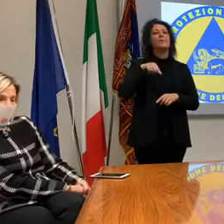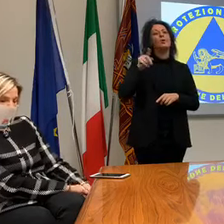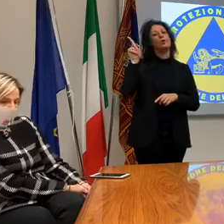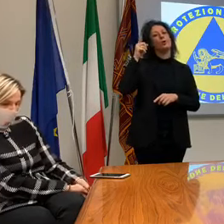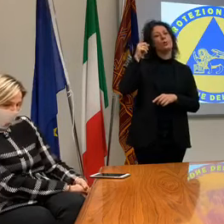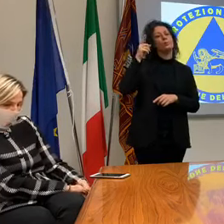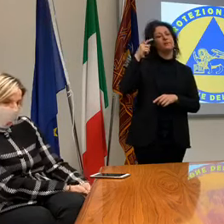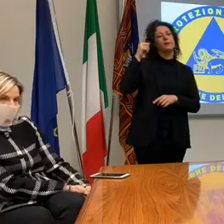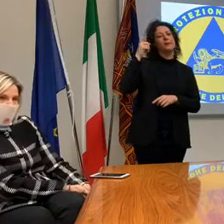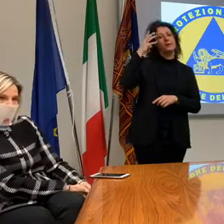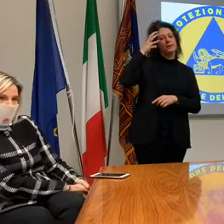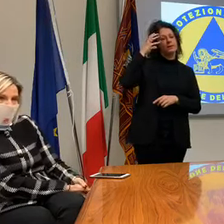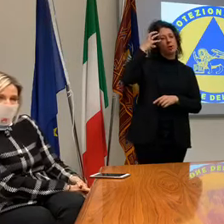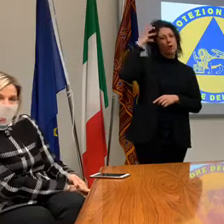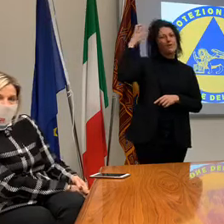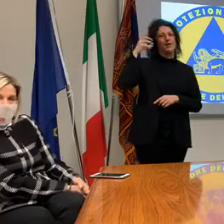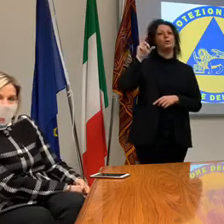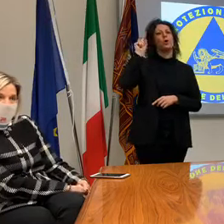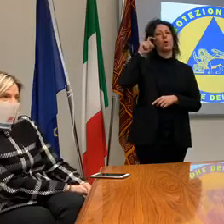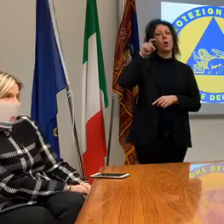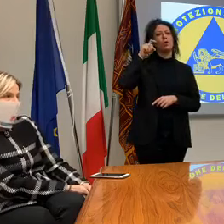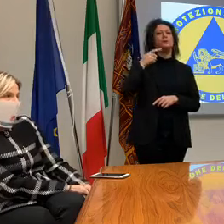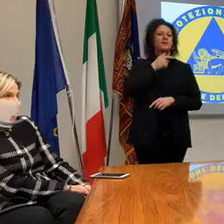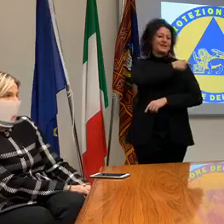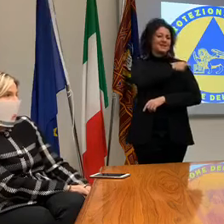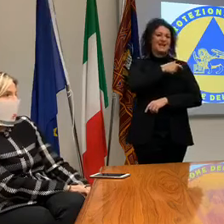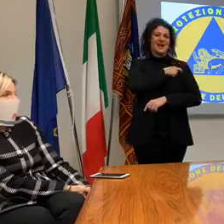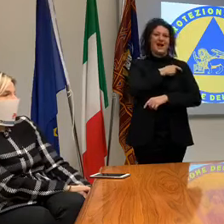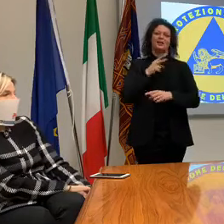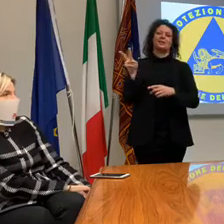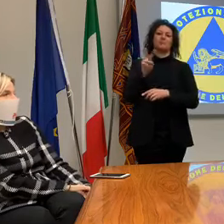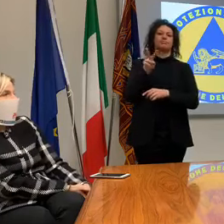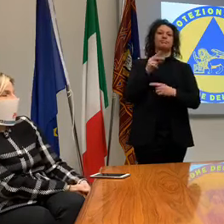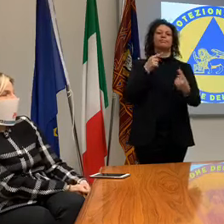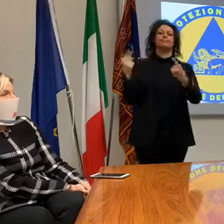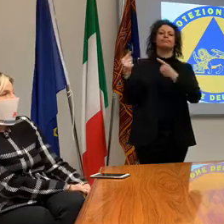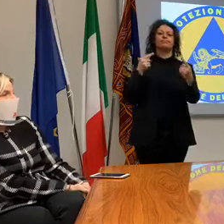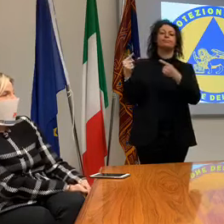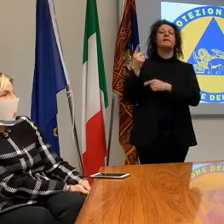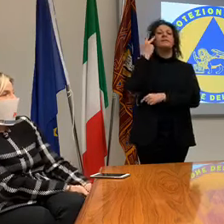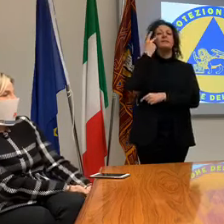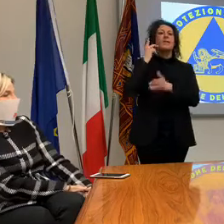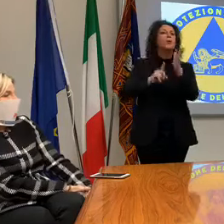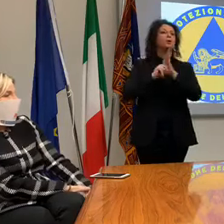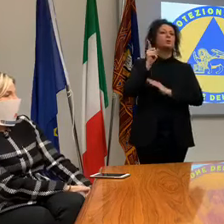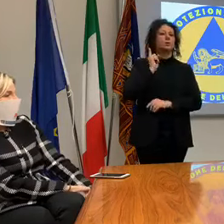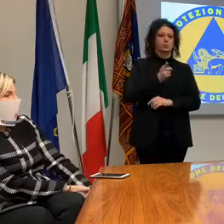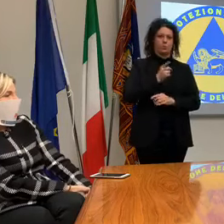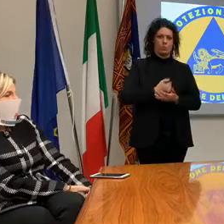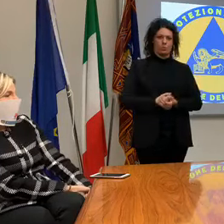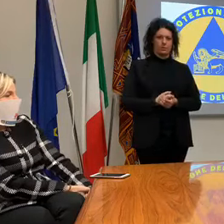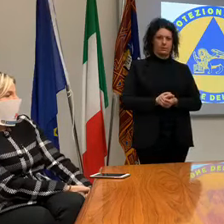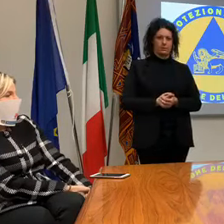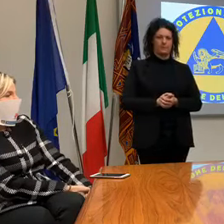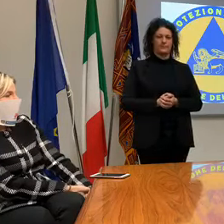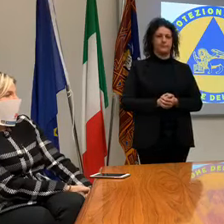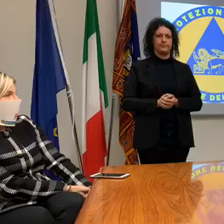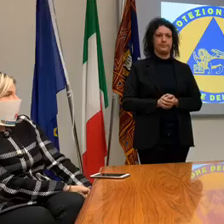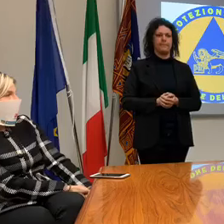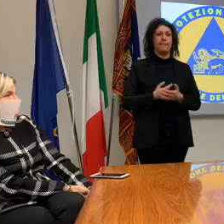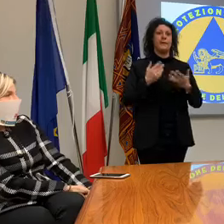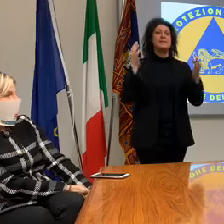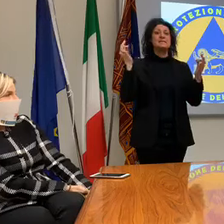corso da quello che ho capito. Per cui, cioè, non è che si rovescia il problema nazionale a livello locale. Penso che se il